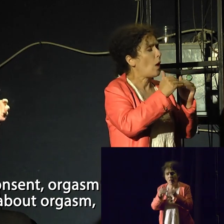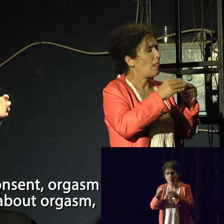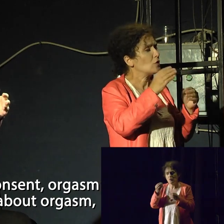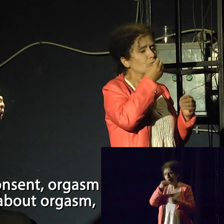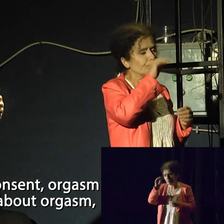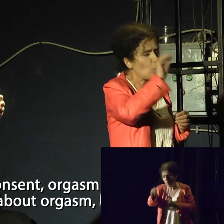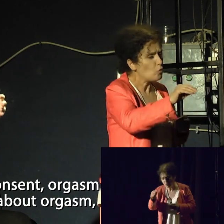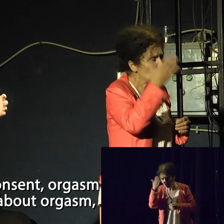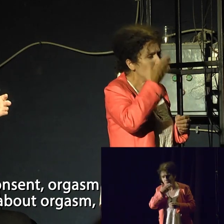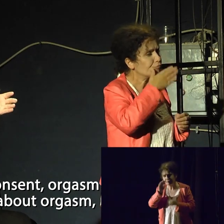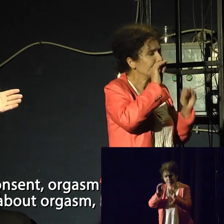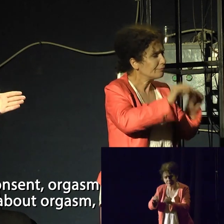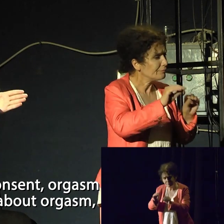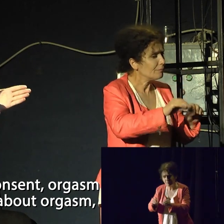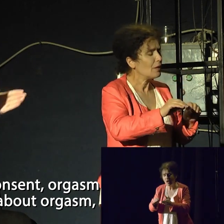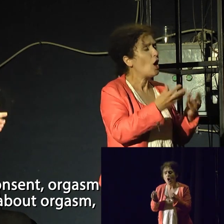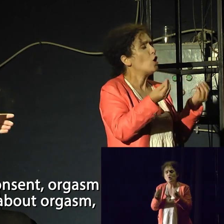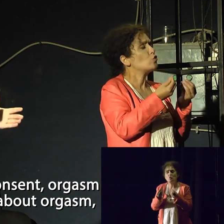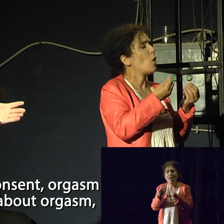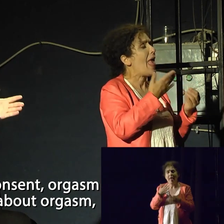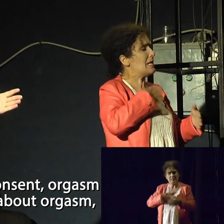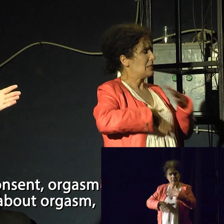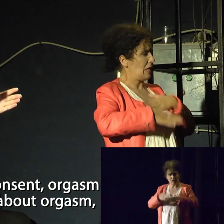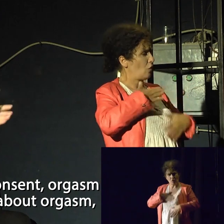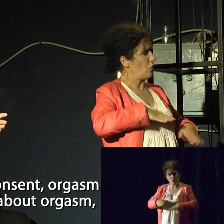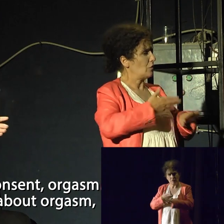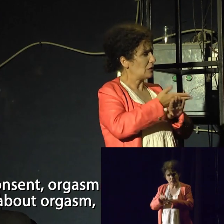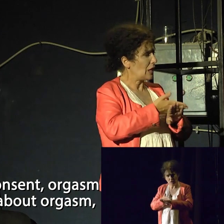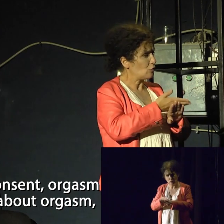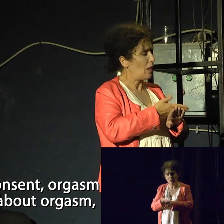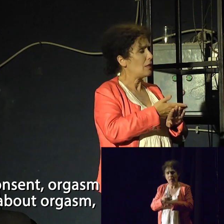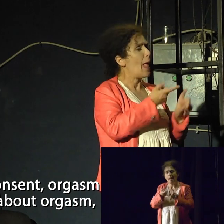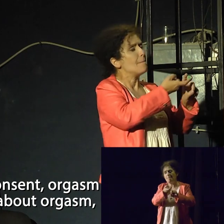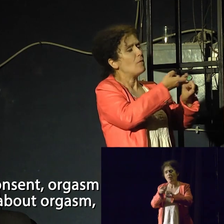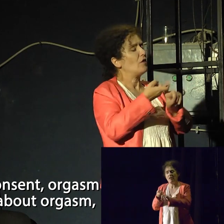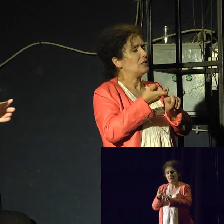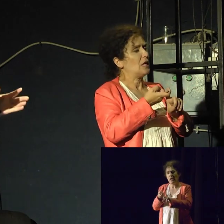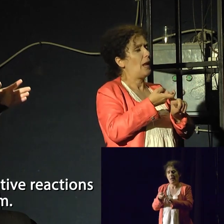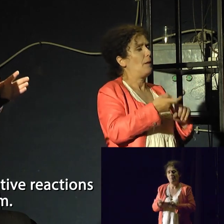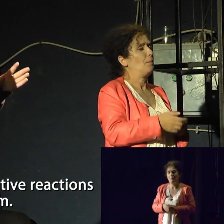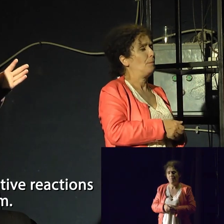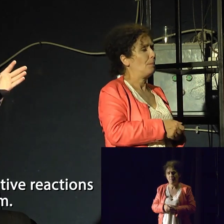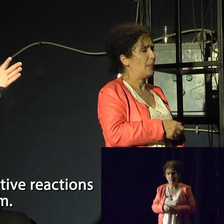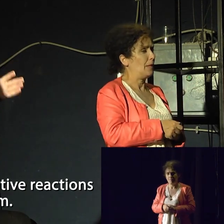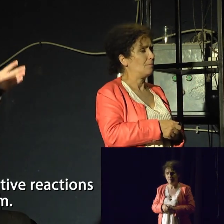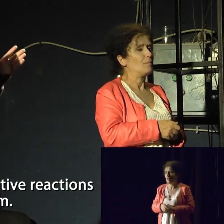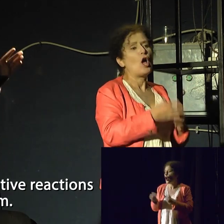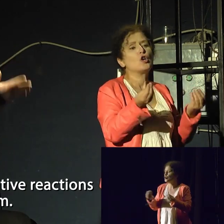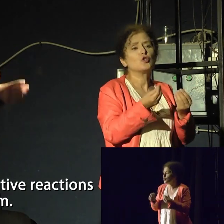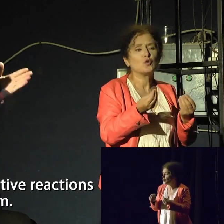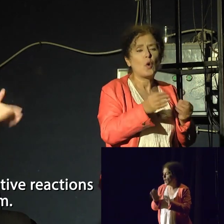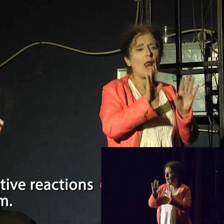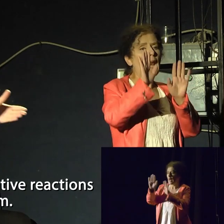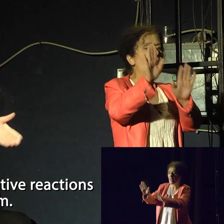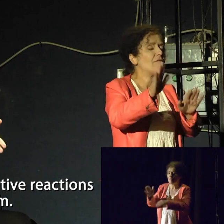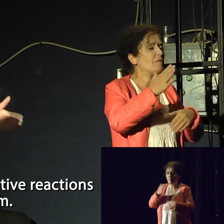ги учиме за што е оргазам, за кои се митовите фактите поврзани со оргазмот, што на